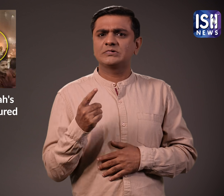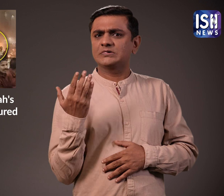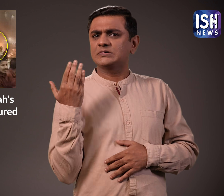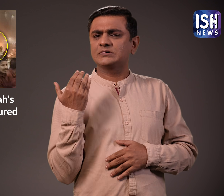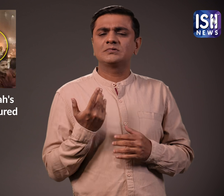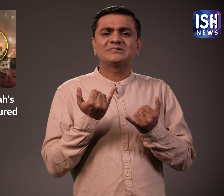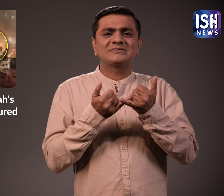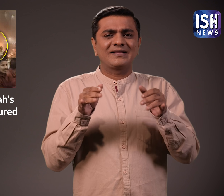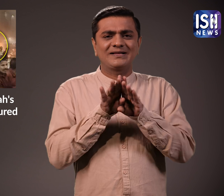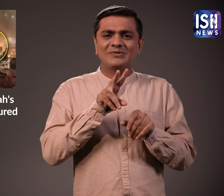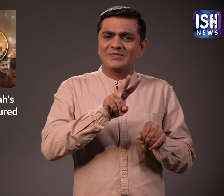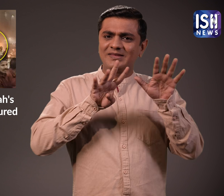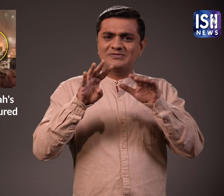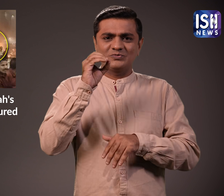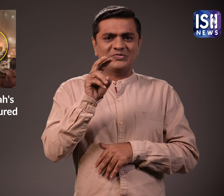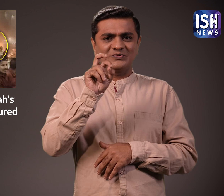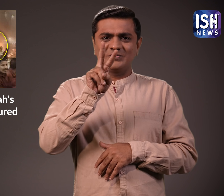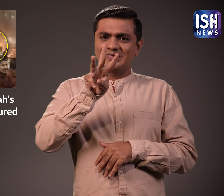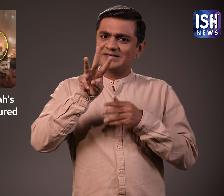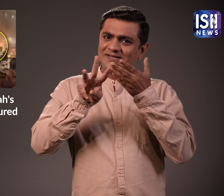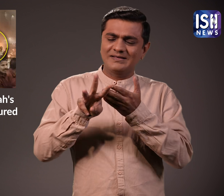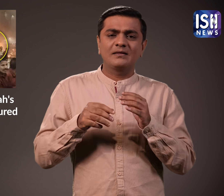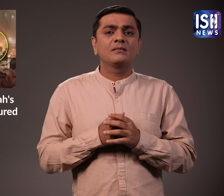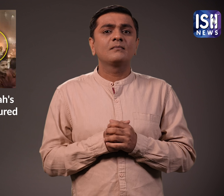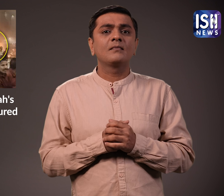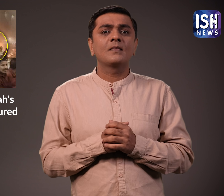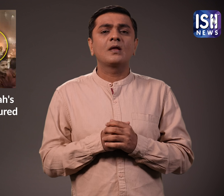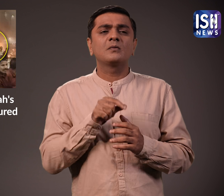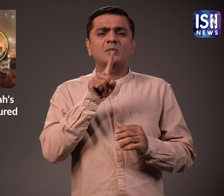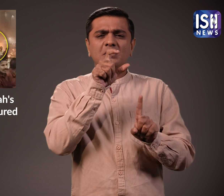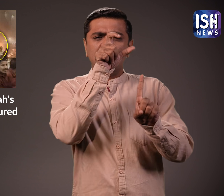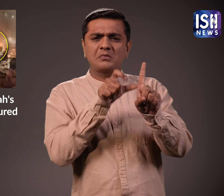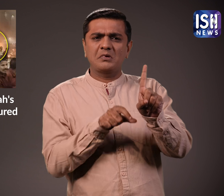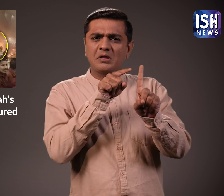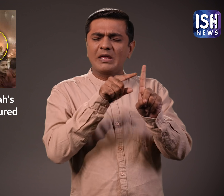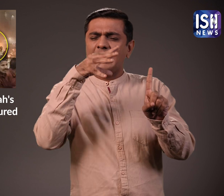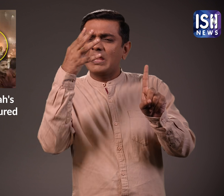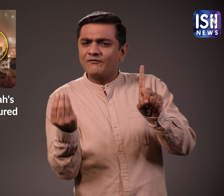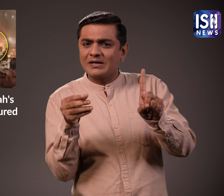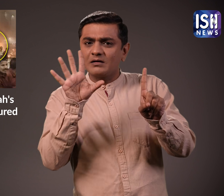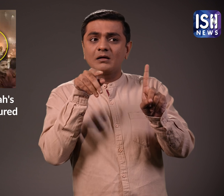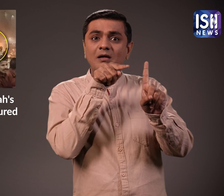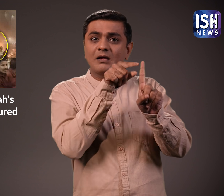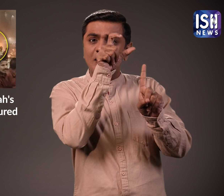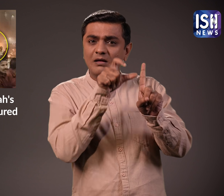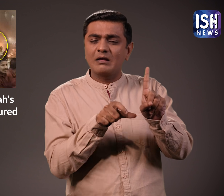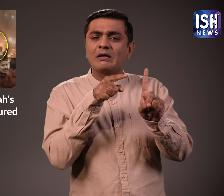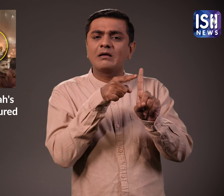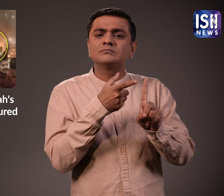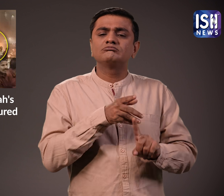रवीवार 29 अक्टोबर की शाम को एक व्यक्ती ने त्रिशुर पुलिस के सामने यह कहते हुए आत्मसमर्पन कर